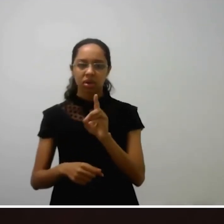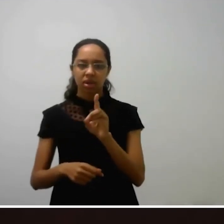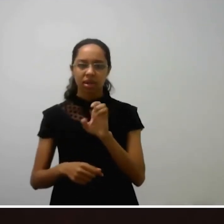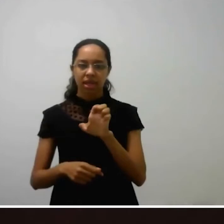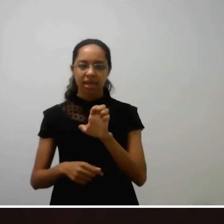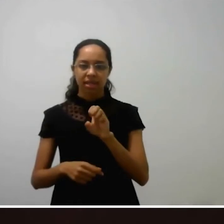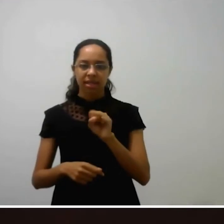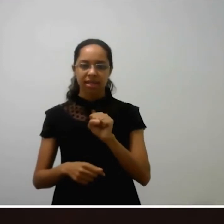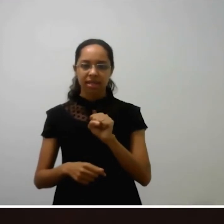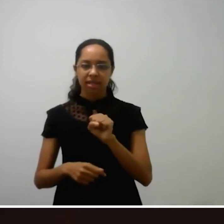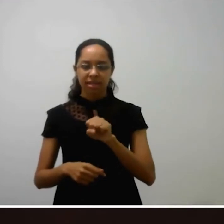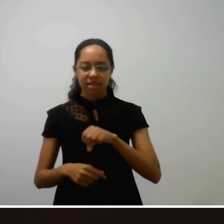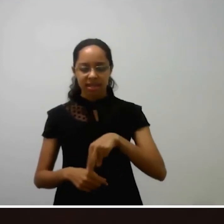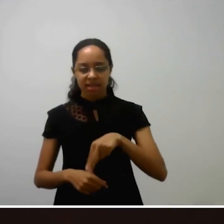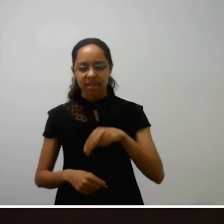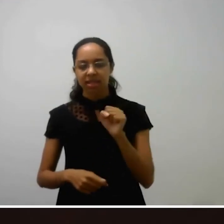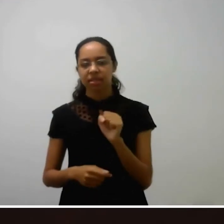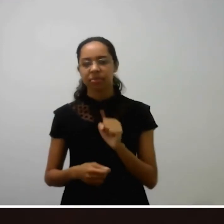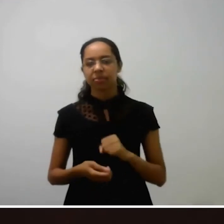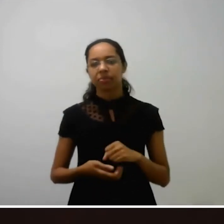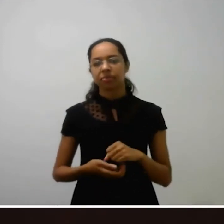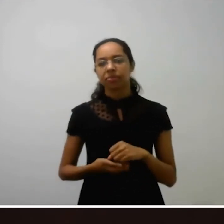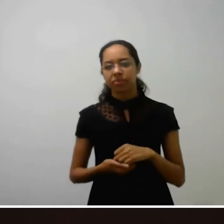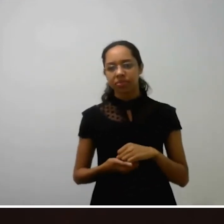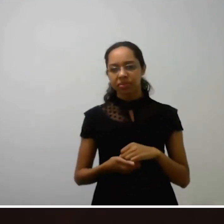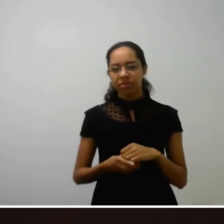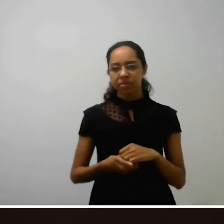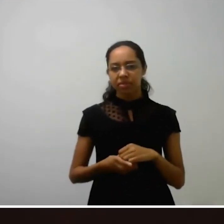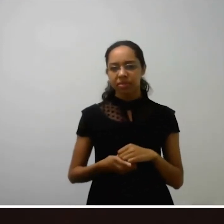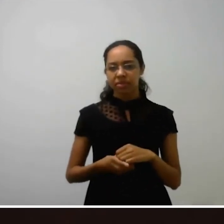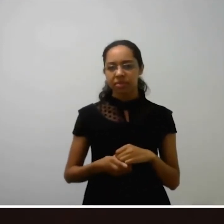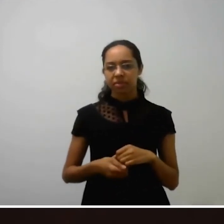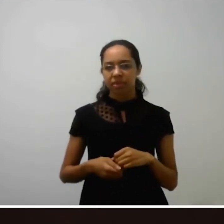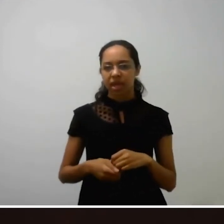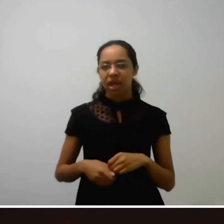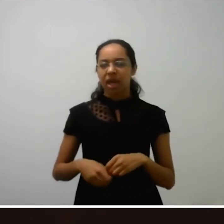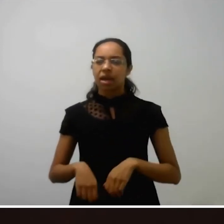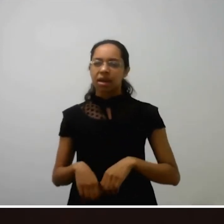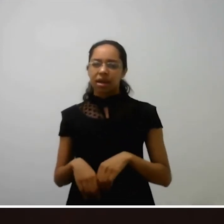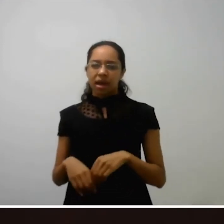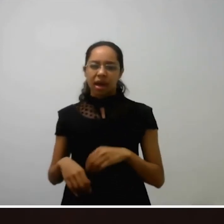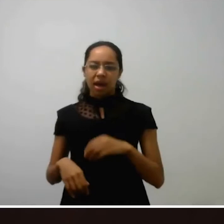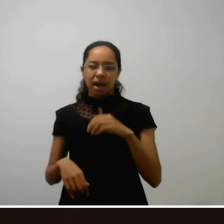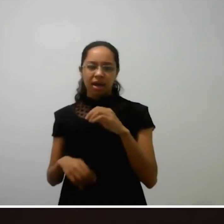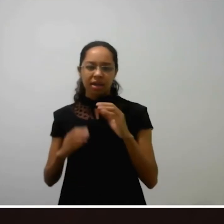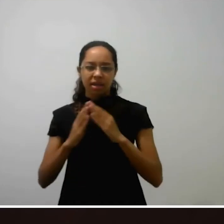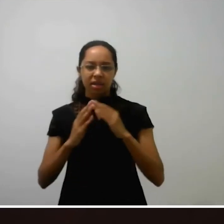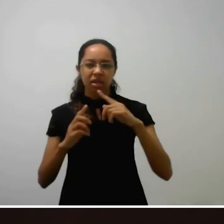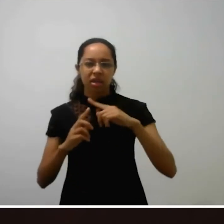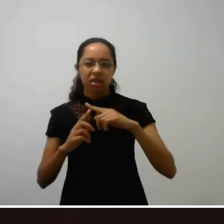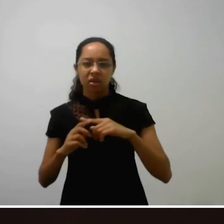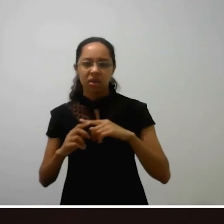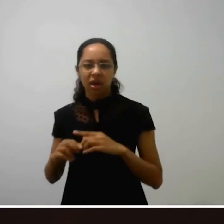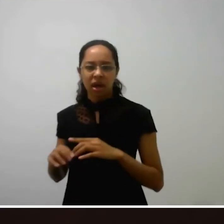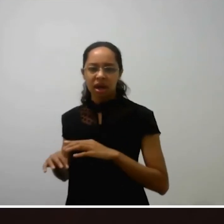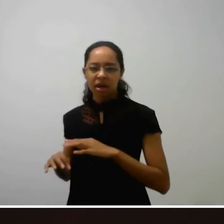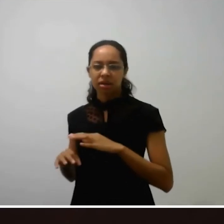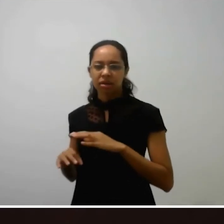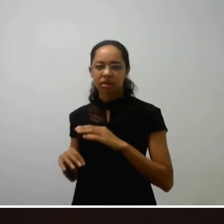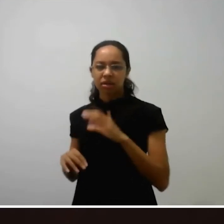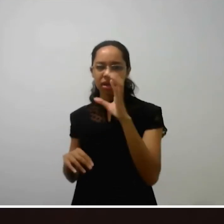imoralidade. A exploração dos órfãos e das viúvas, a desonestidade, a astúcia,